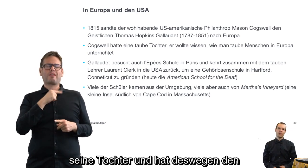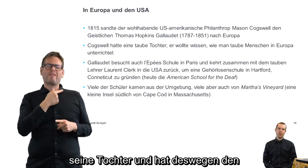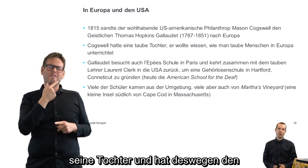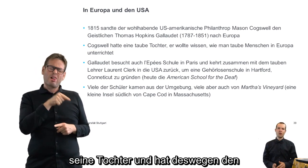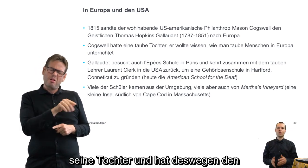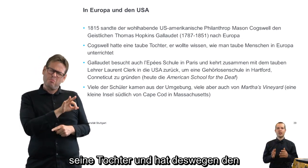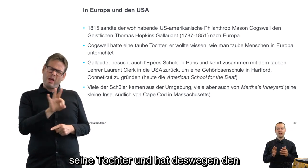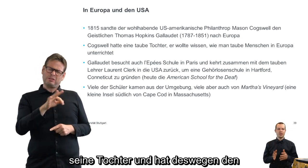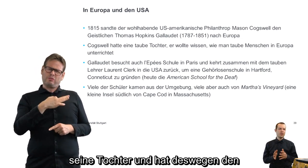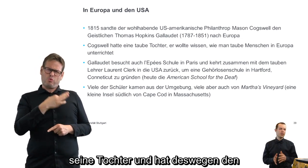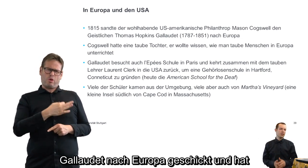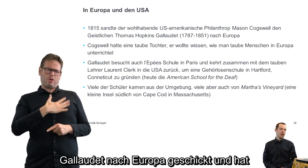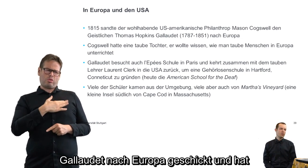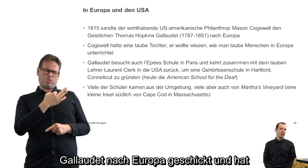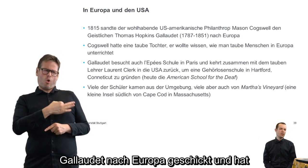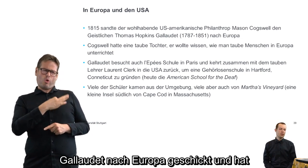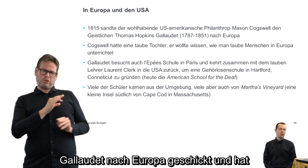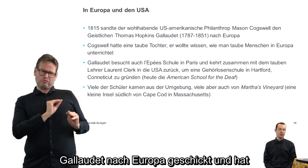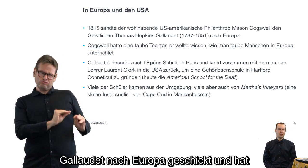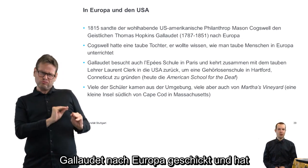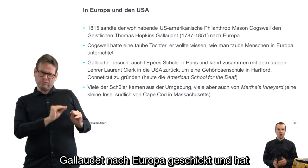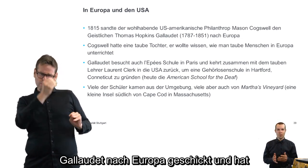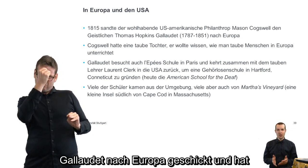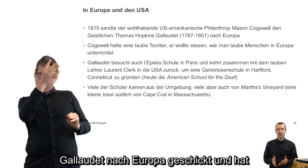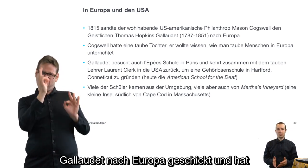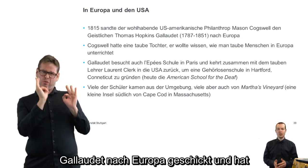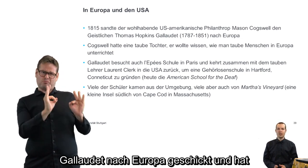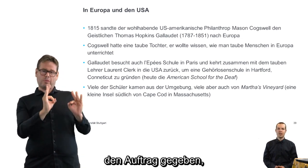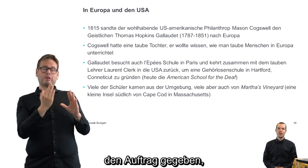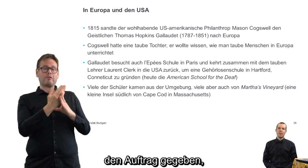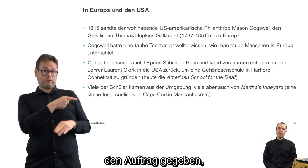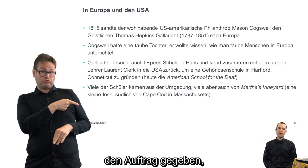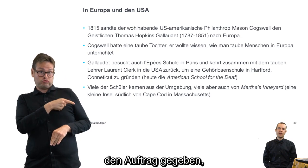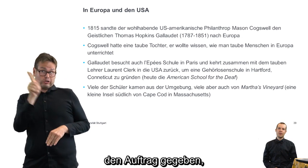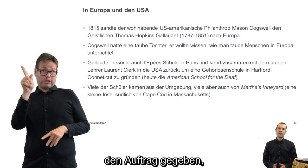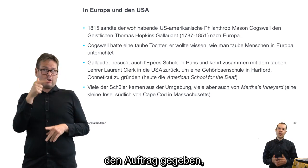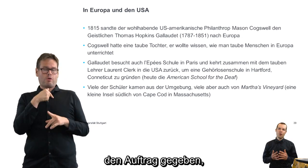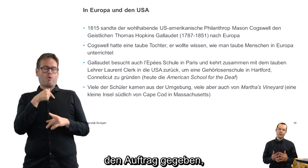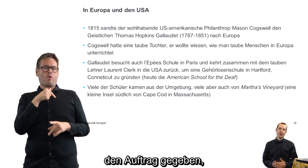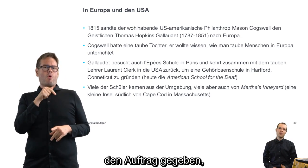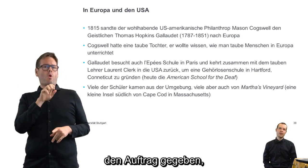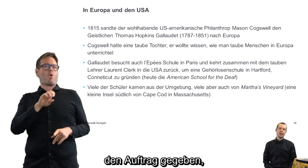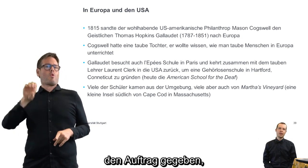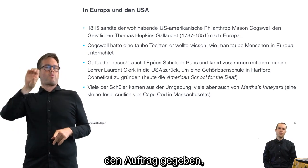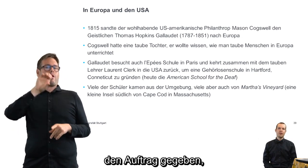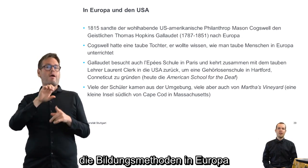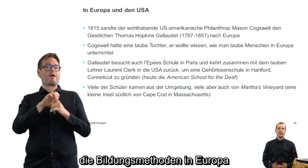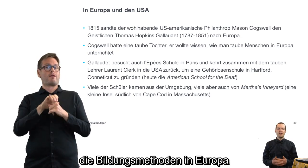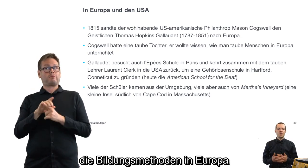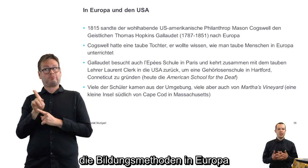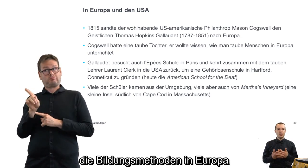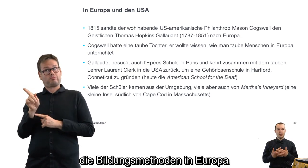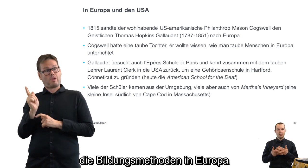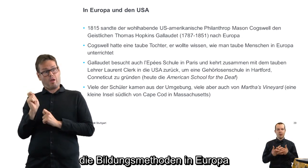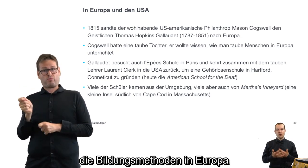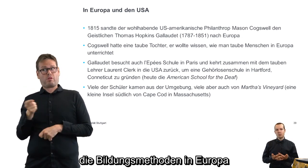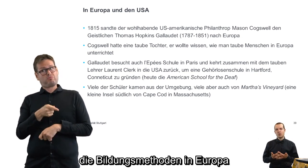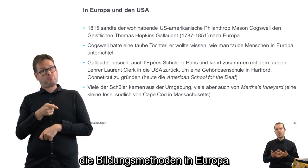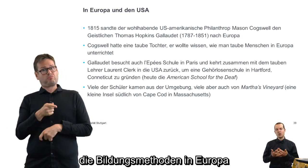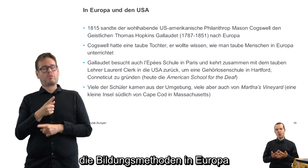Bildung für seine Tochter und hat deswegen den Gallaudet nach Europa geschickt und hat eben den Auftrag mitgegeben, die